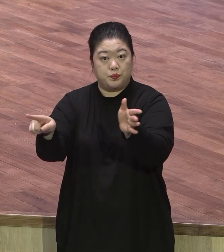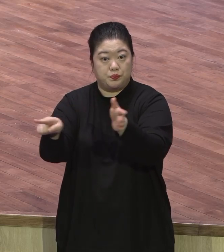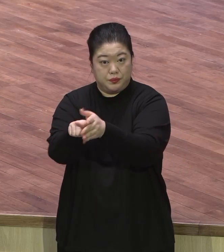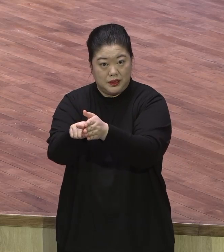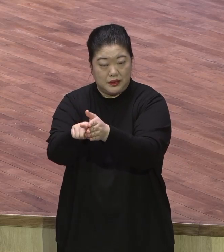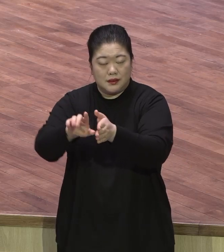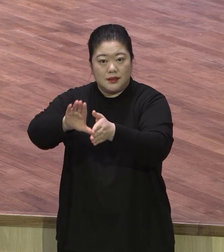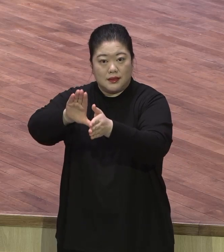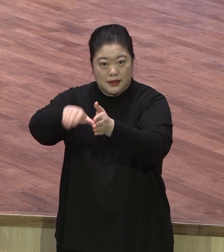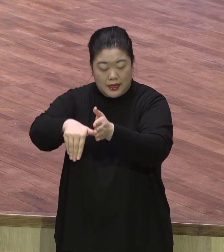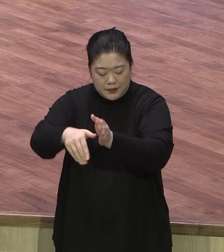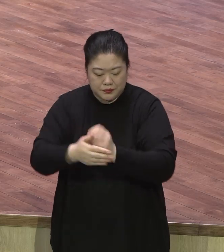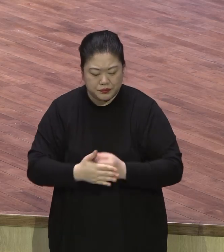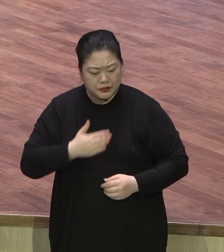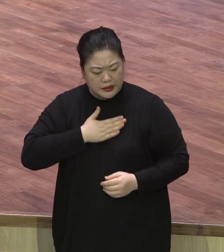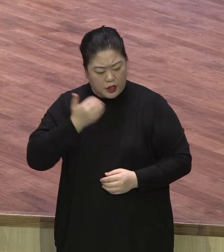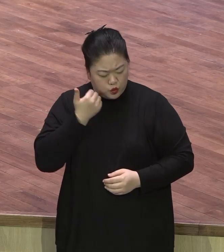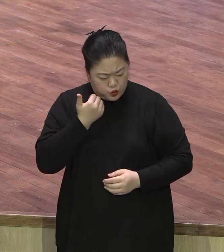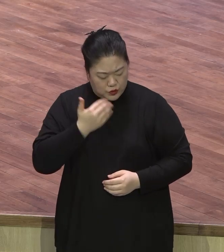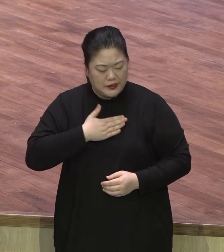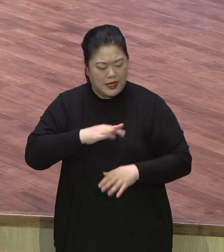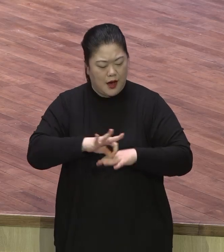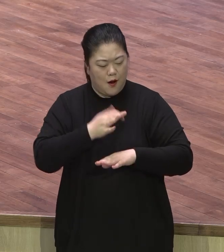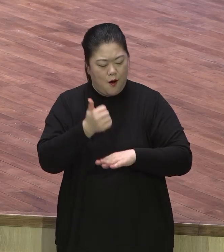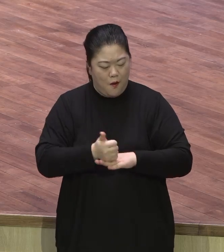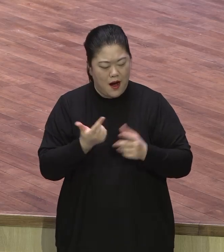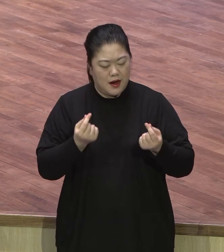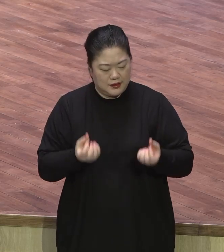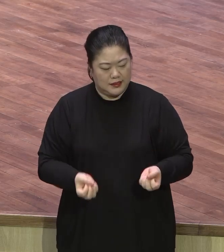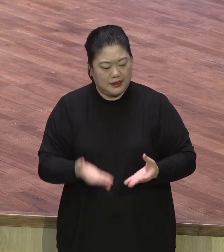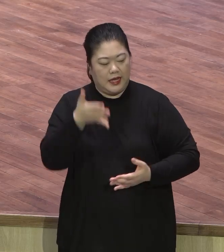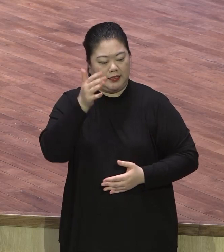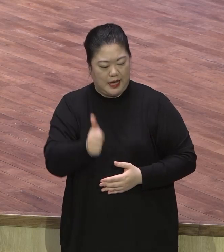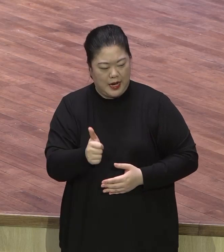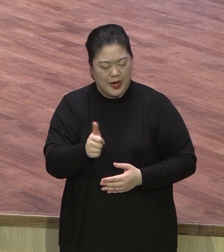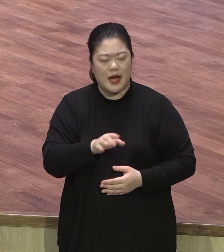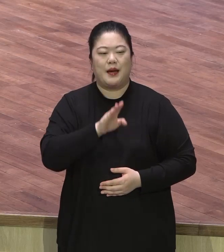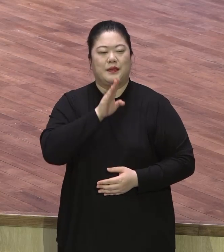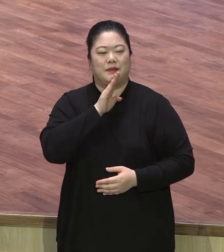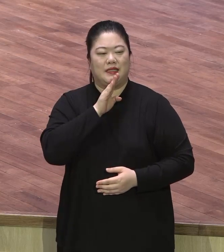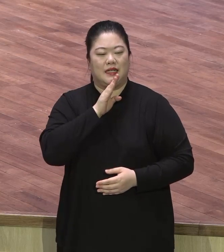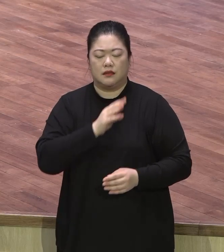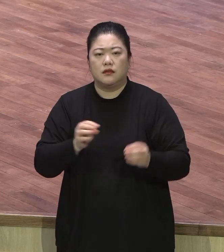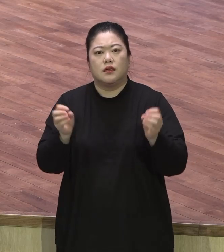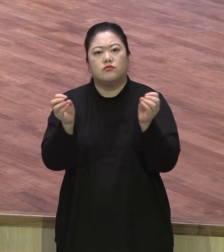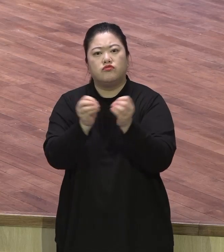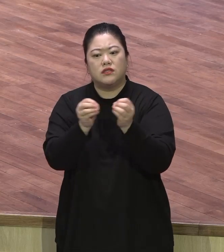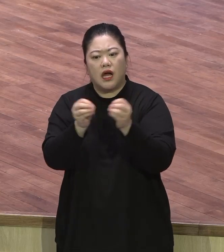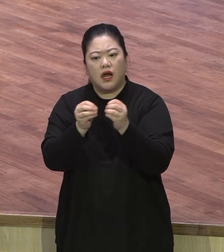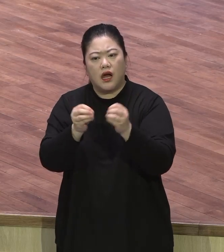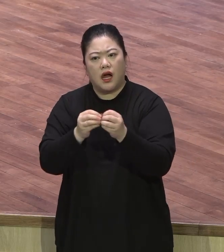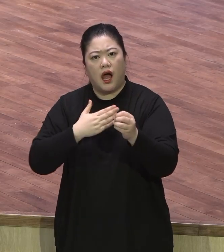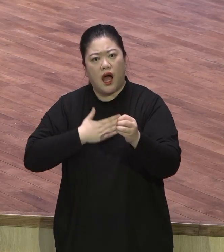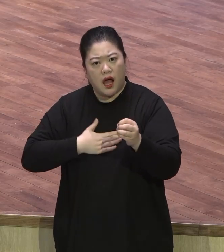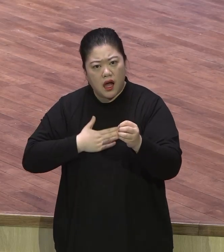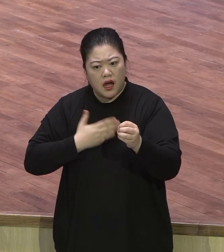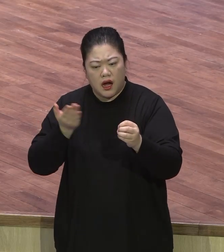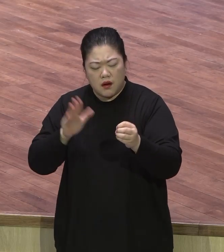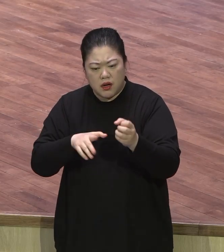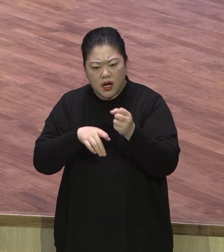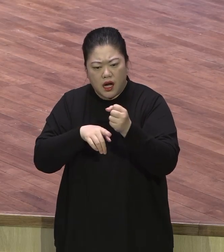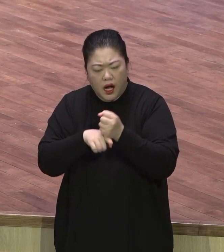왕같은 제사장 이런 어마어마한 신분을 누리지 못하고 사용하지 못한 사람은